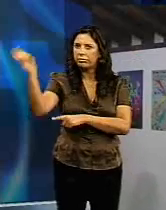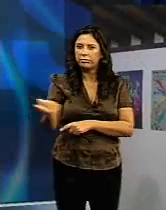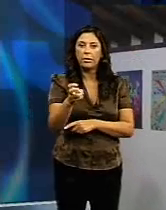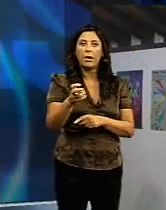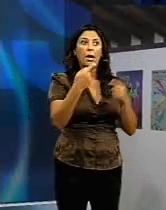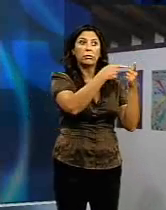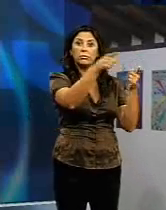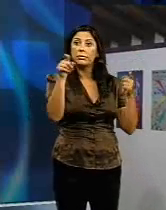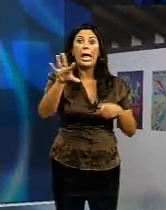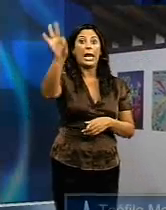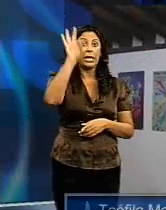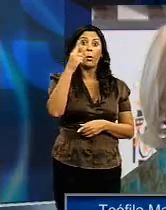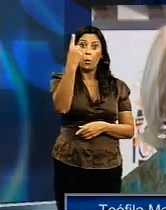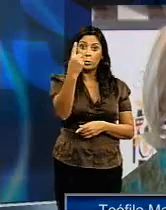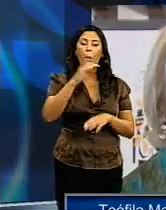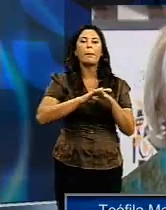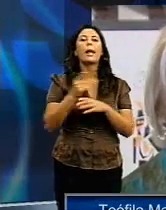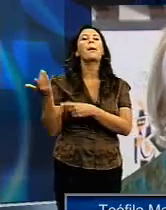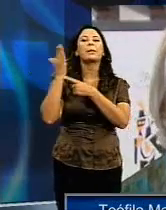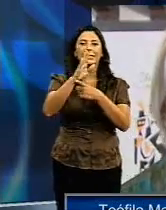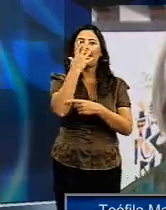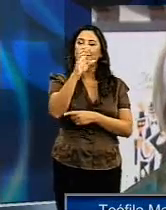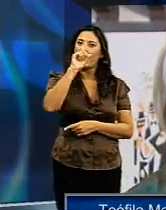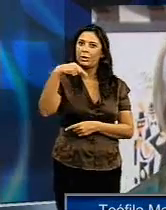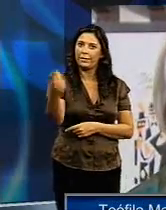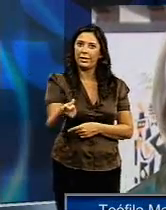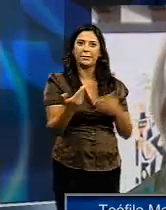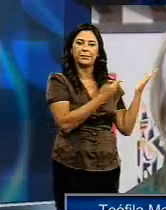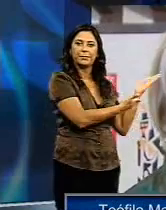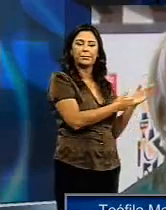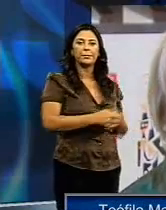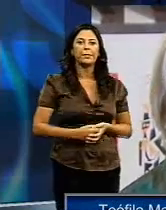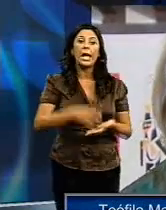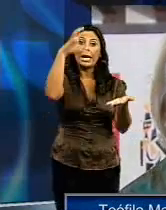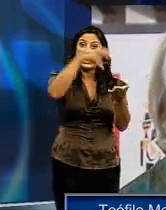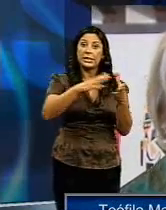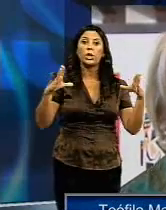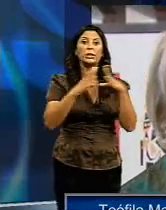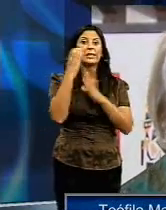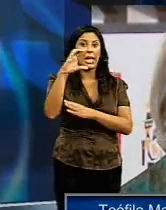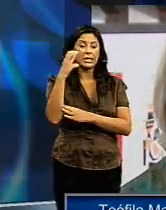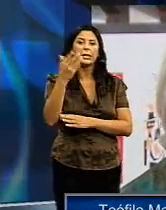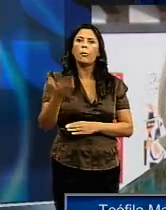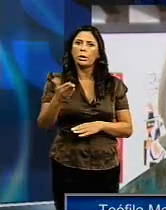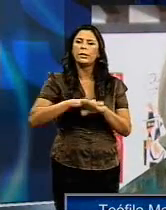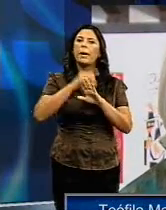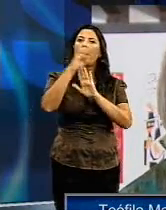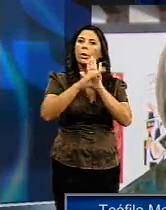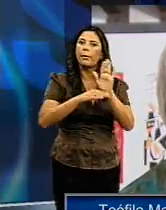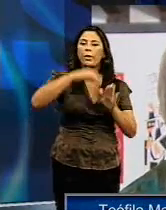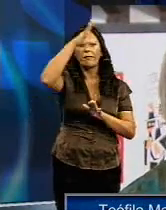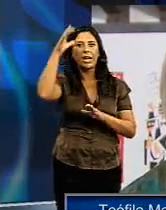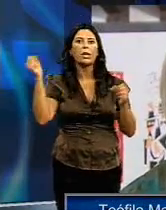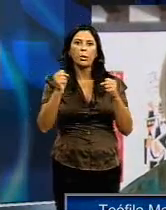que anunciará el próximo carnaval. Dada la importancia que tiene ya el Castillo de Santa Catalina dentro de la programación del verano y del invierno, el